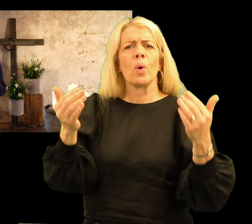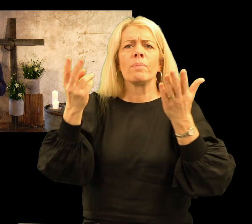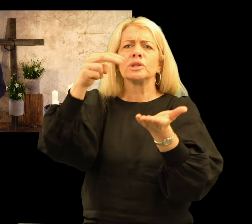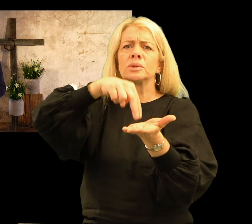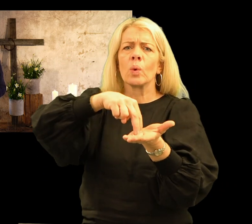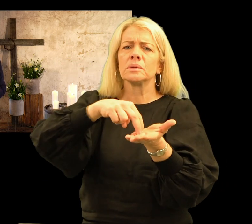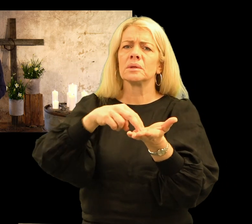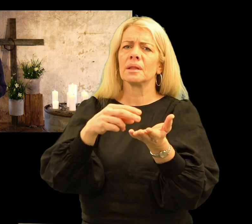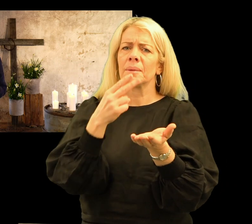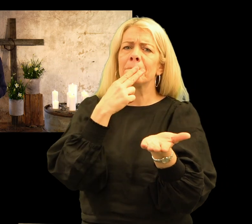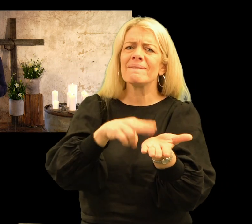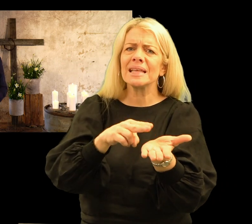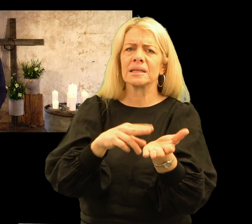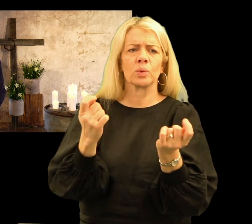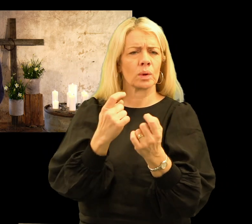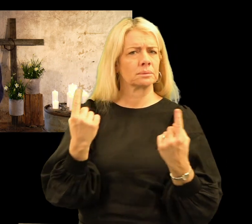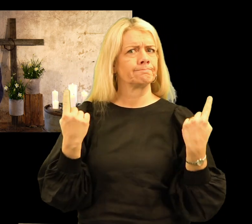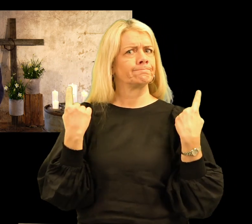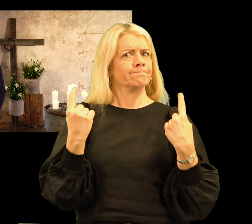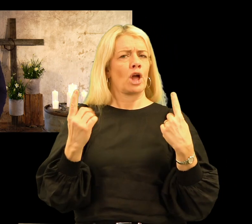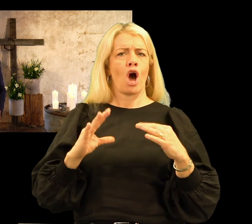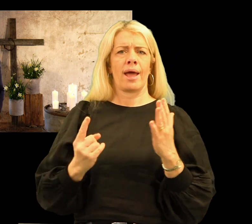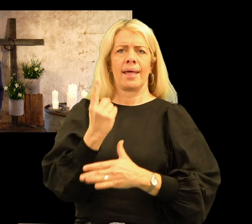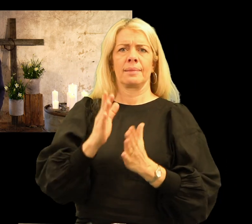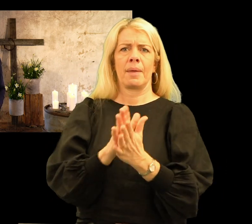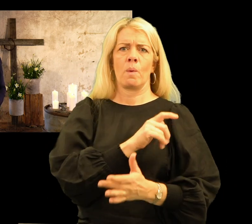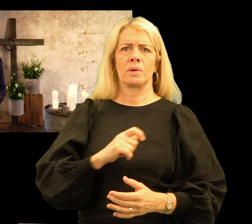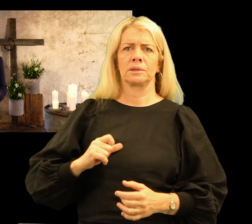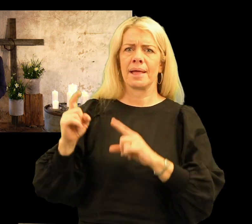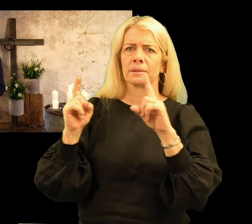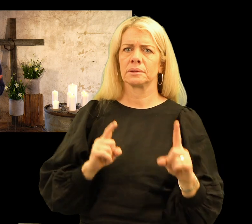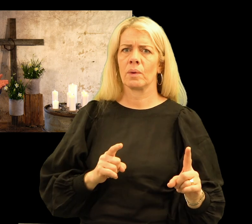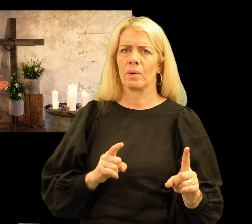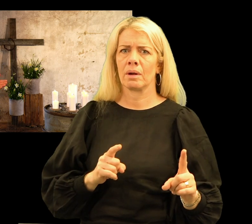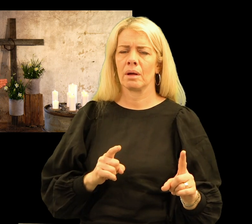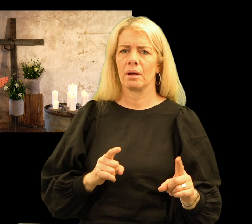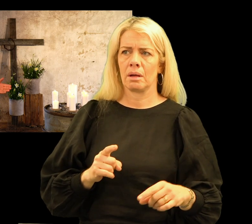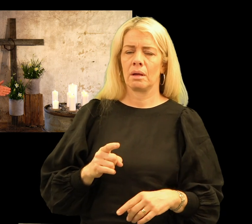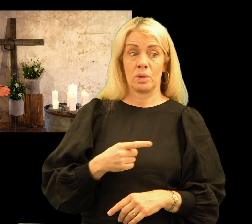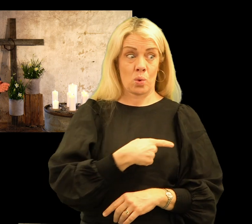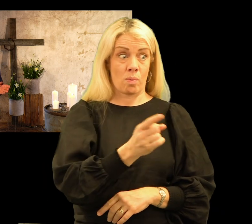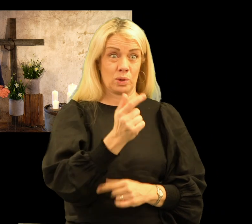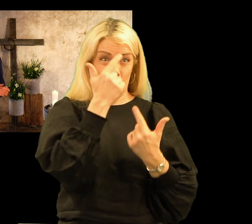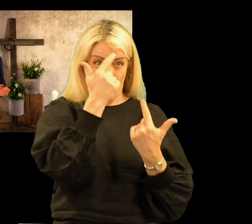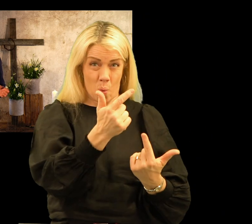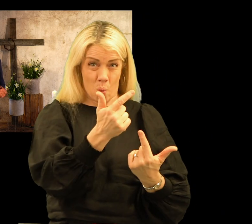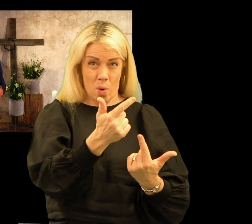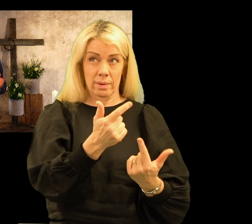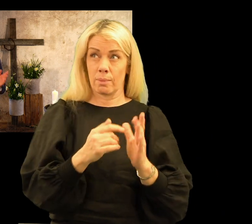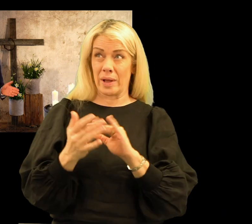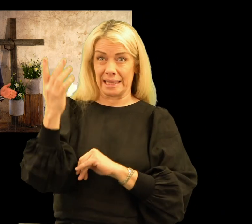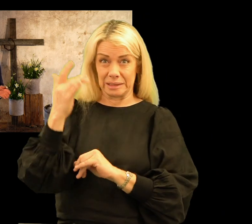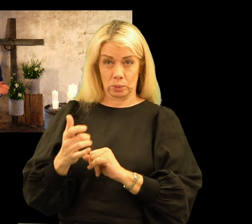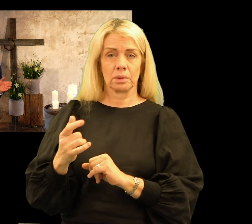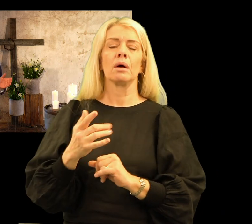någonting alldeles unikt har hänt med oss som människor. För den som tror på Jesus så finns det räddning, och vi